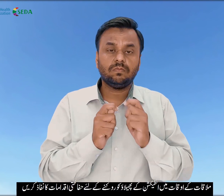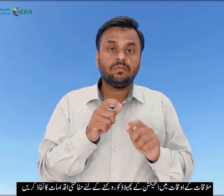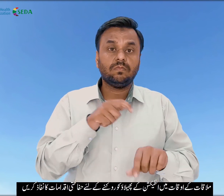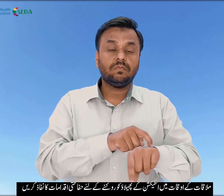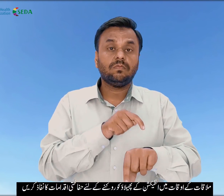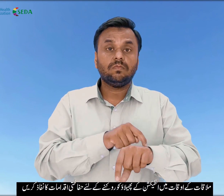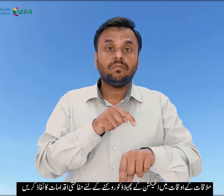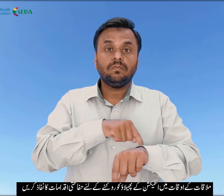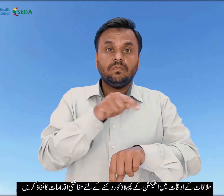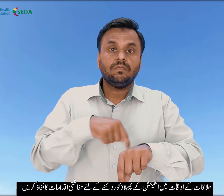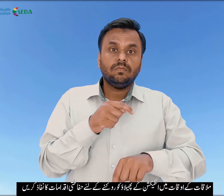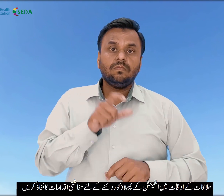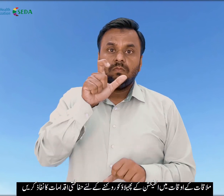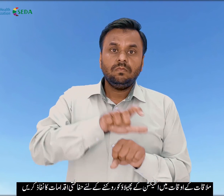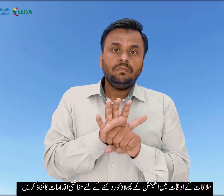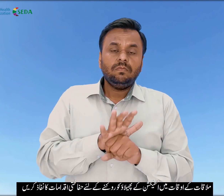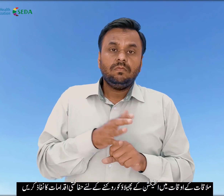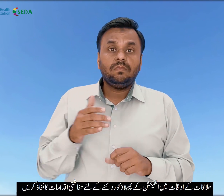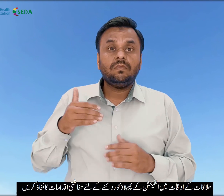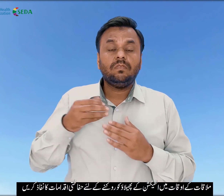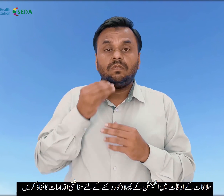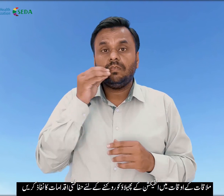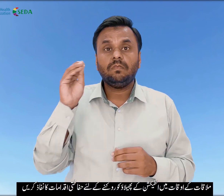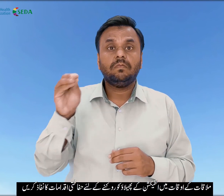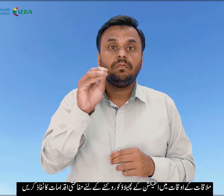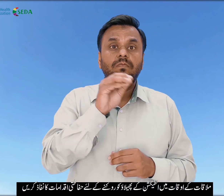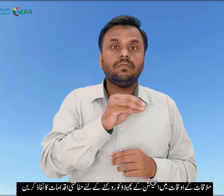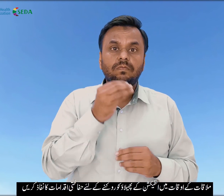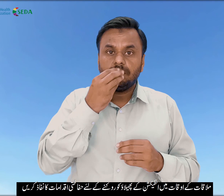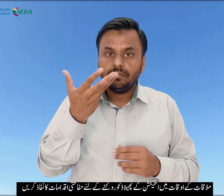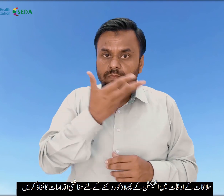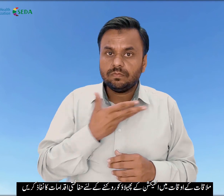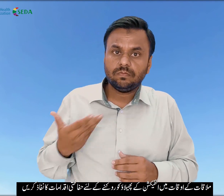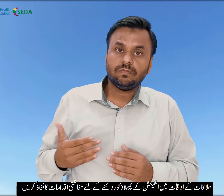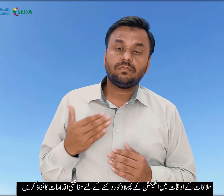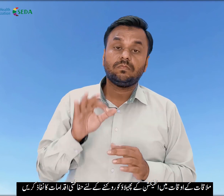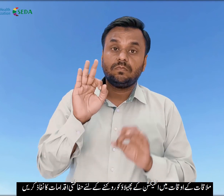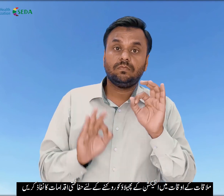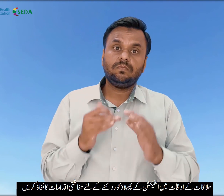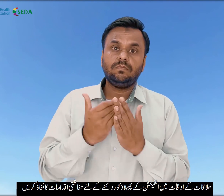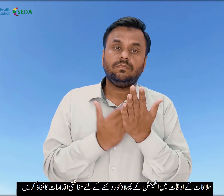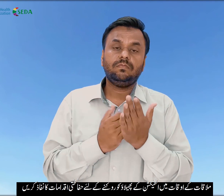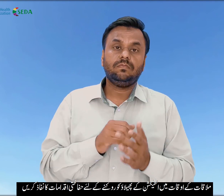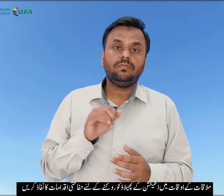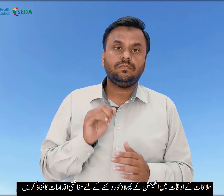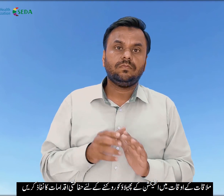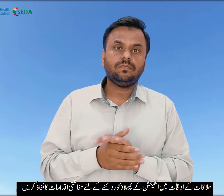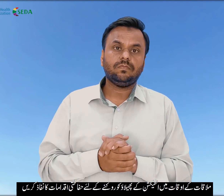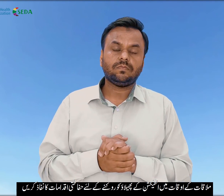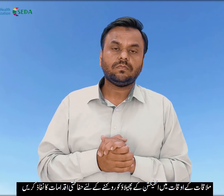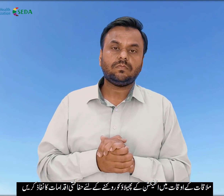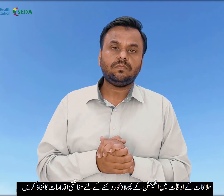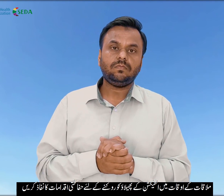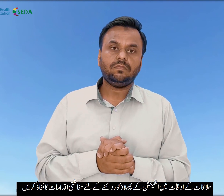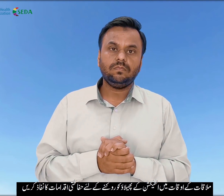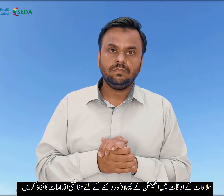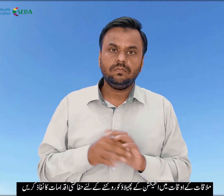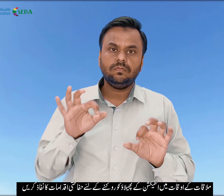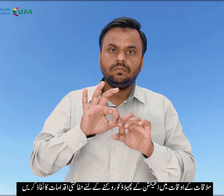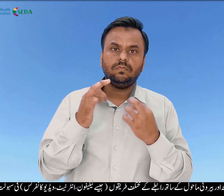ملاقات کے اوقات میں انفیکشن کے پھیلاؤ کو روکنے کے لیے حفاظتی اقدامات کا نفاذ کریں اور